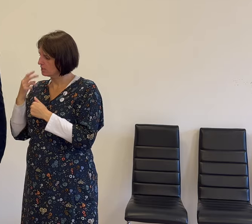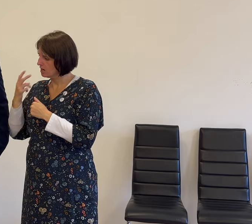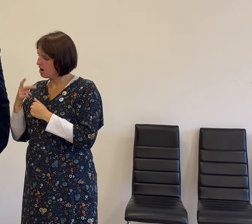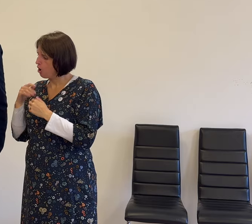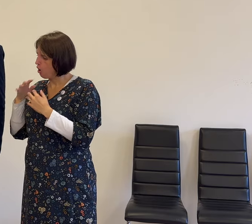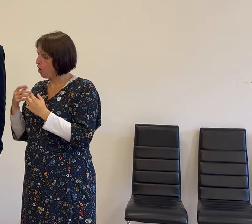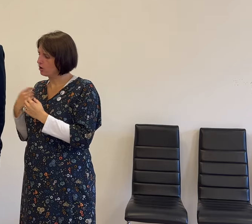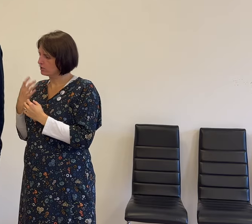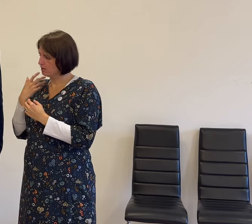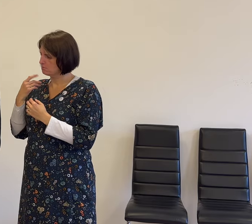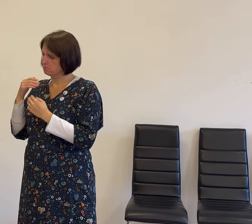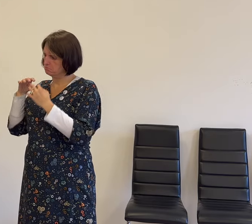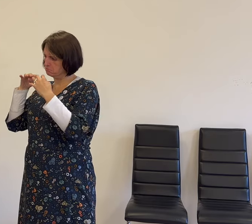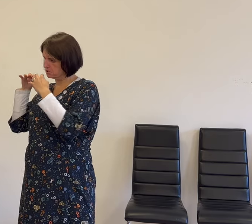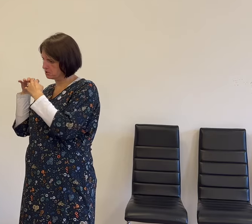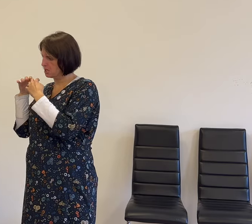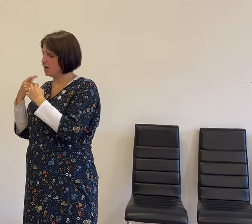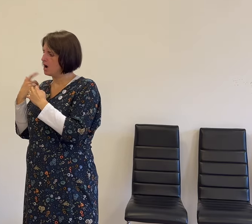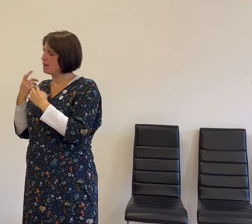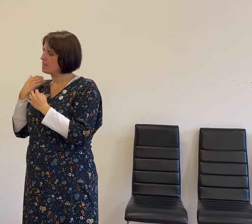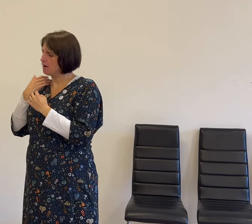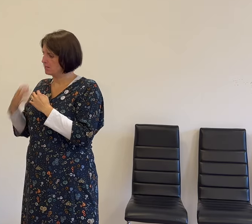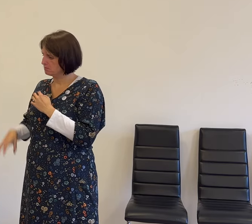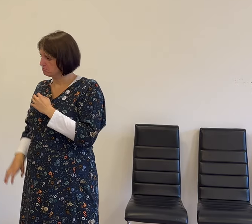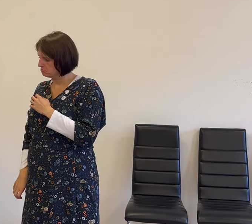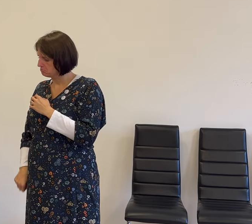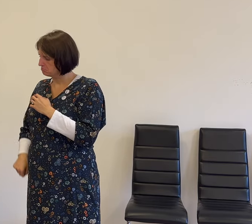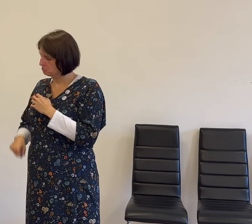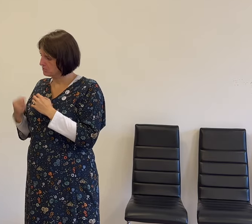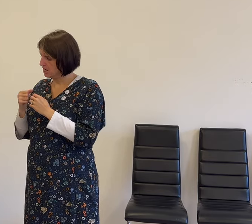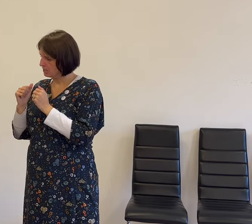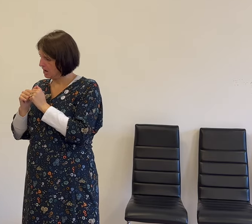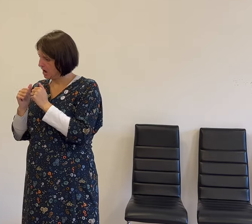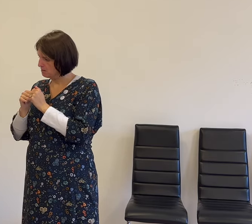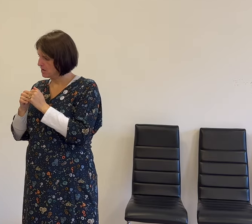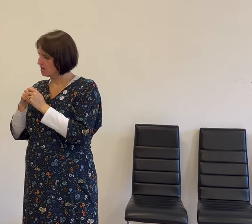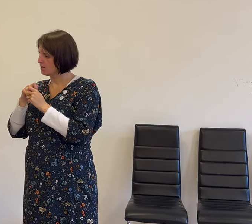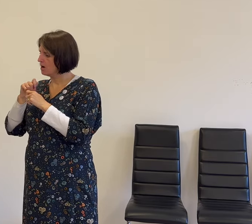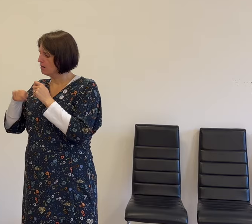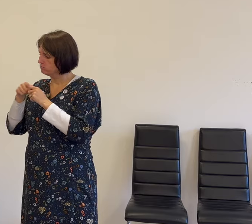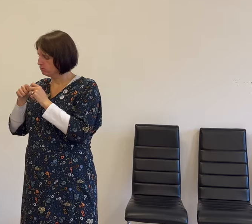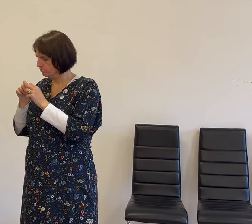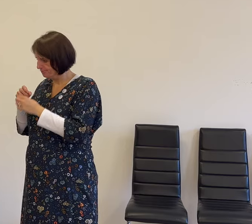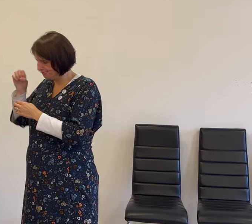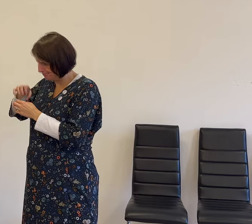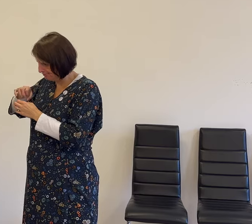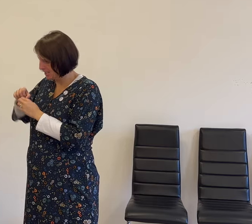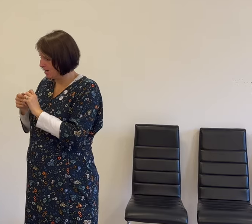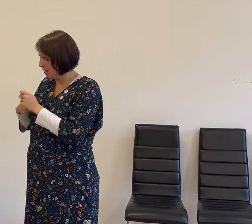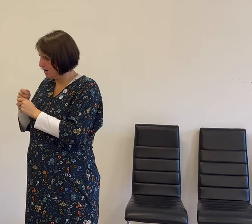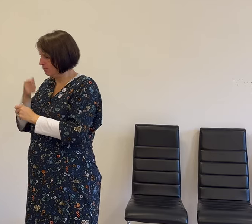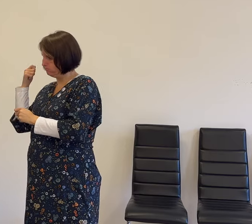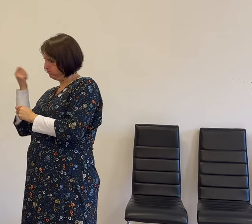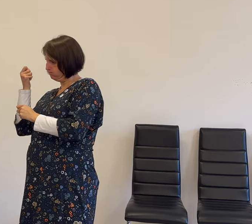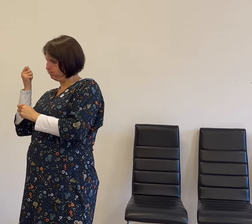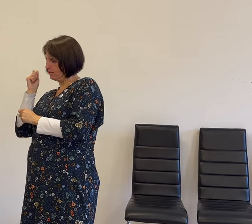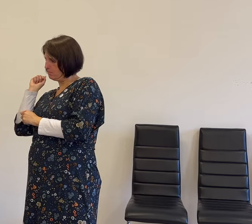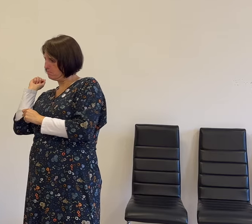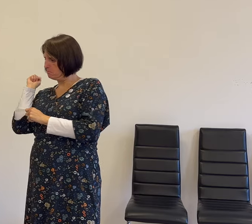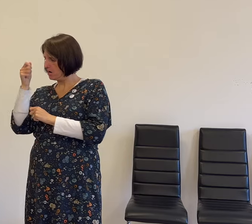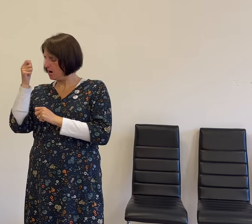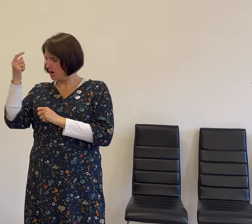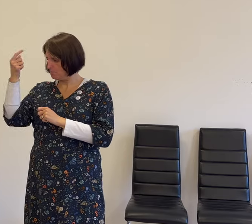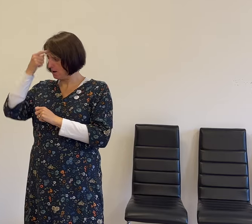mošny, vzal odtud kámen, vymrštil jej z praku a zasáhl Pelištejce do čela. Kámen mu prorazil čelo a on se